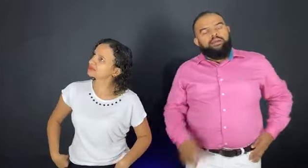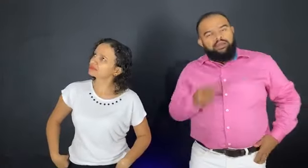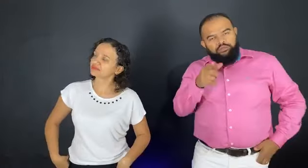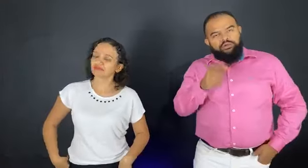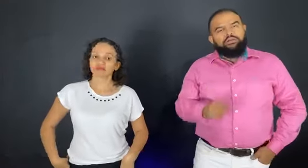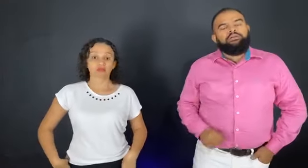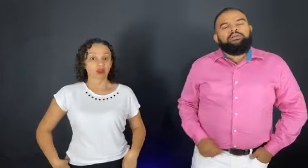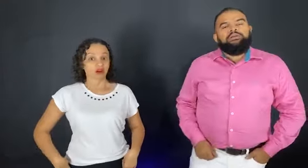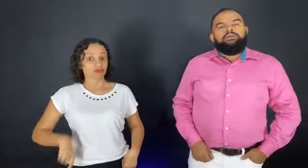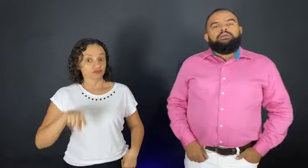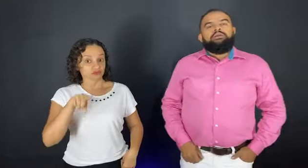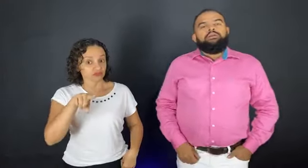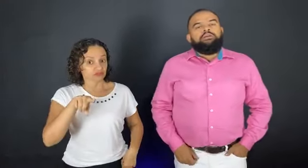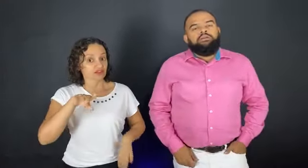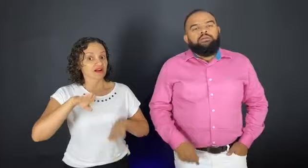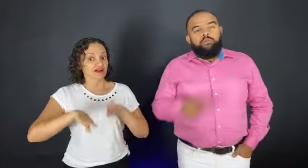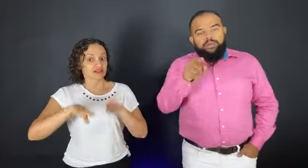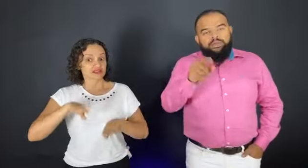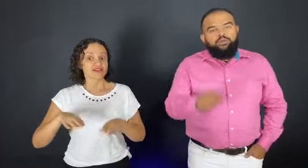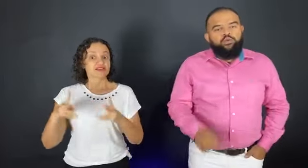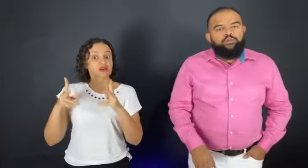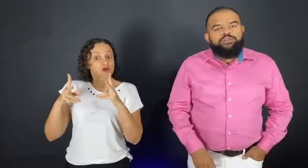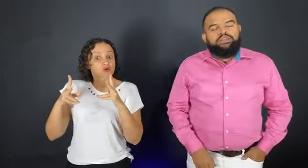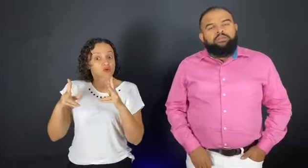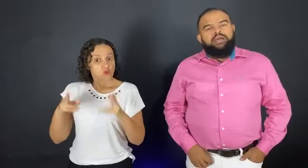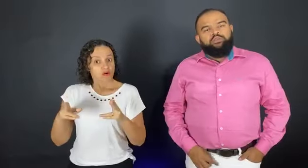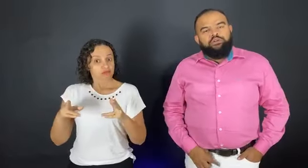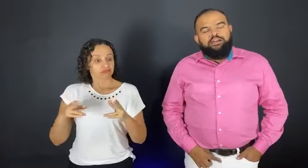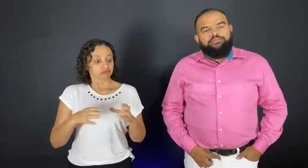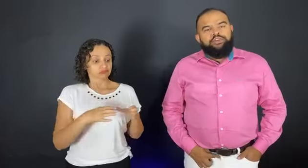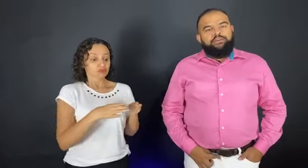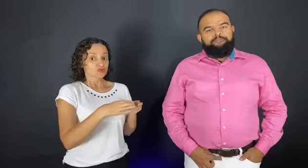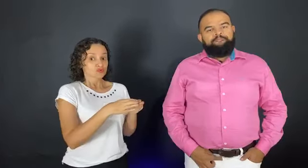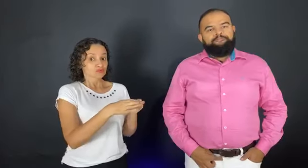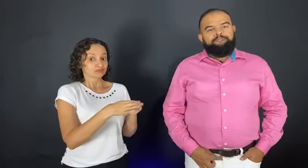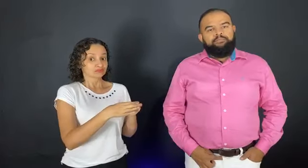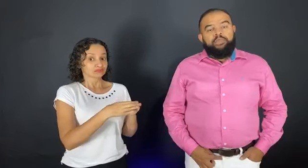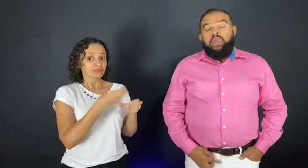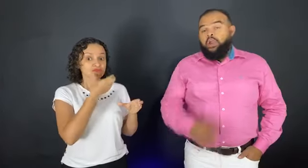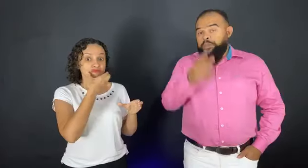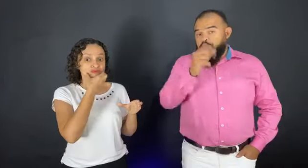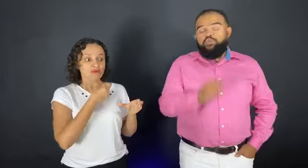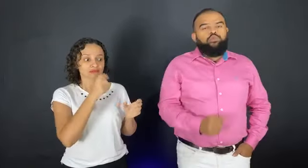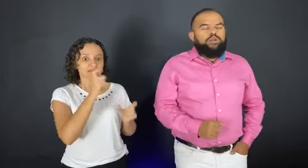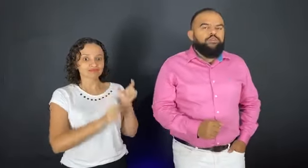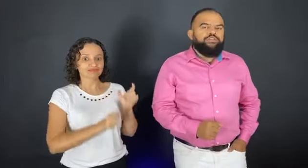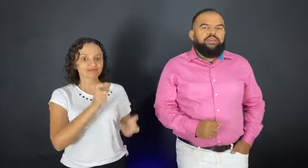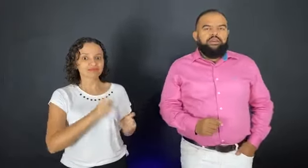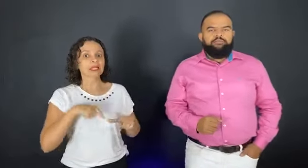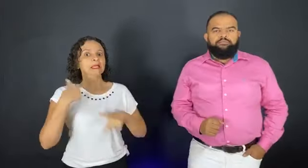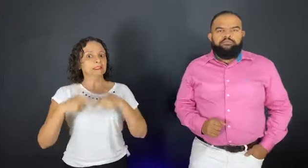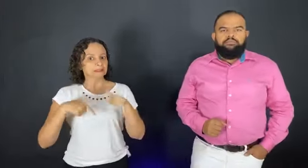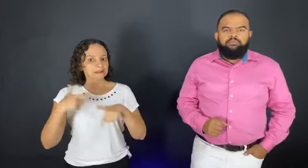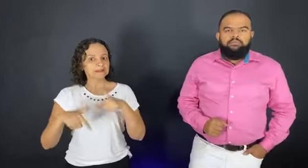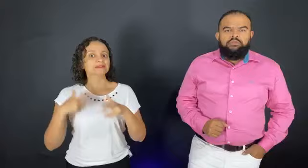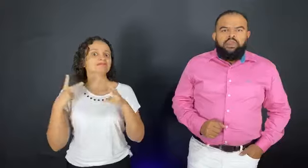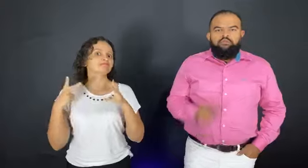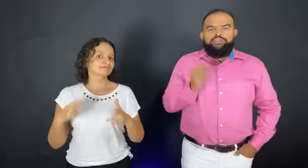como trabalhador, o primeiro grupo de trabalhador da vinha? Eu pergunto para